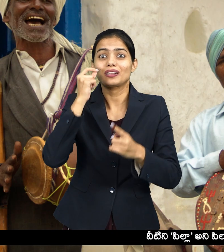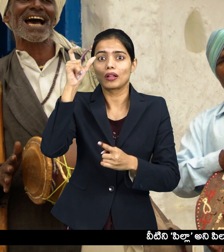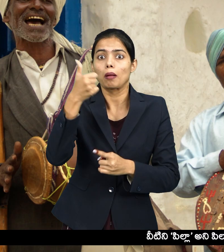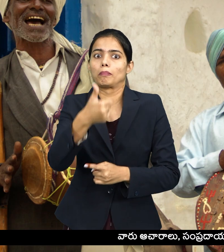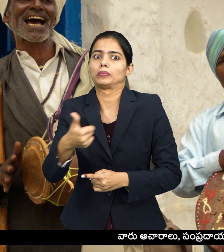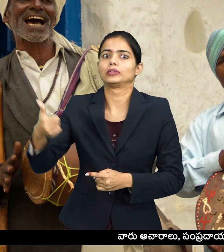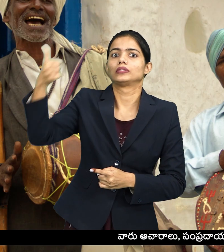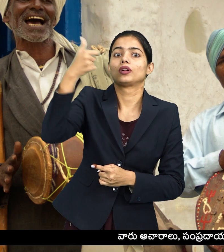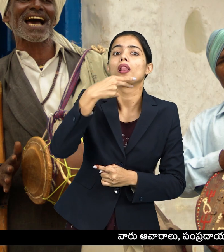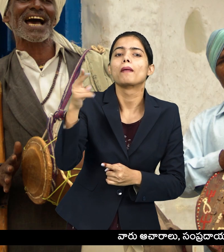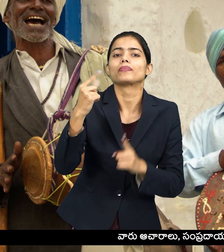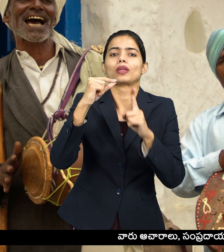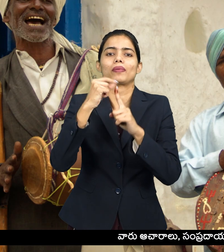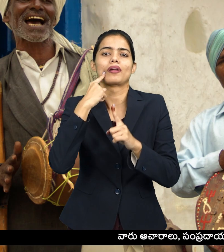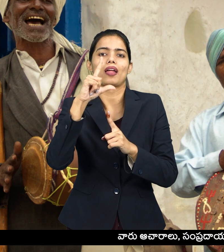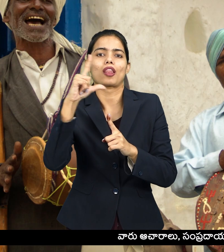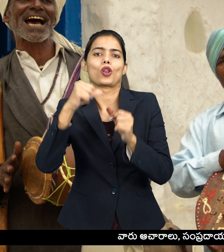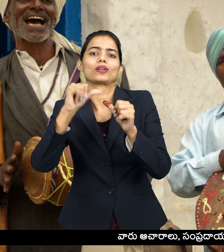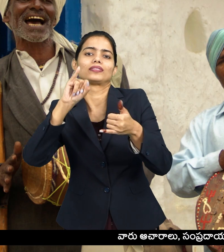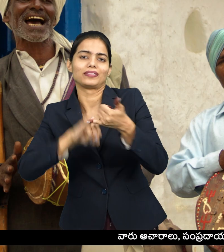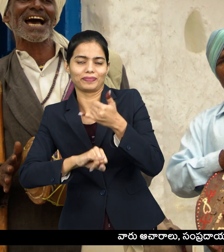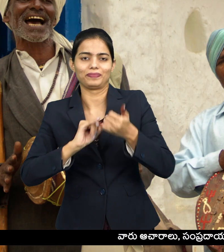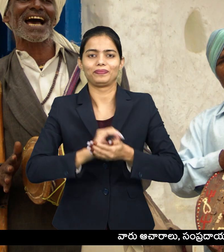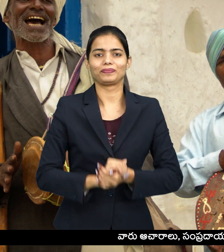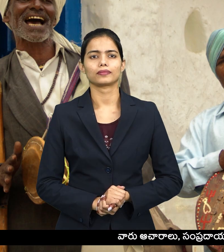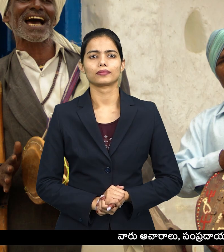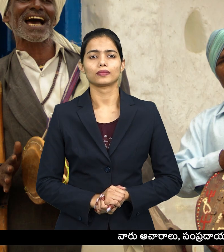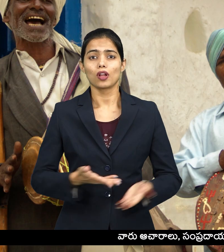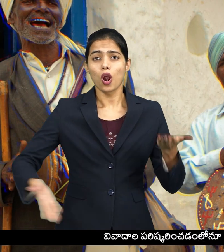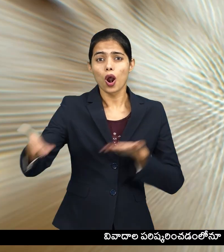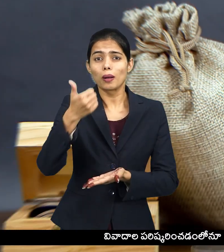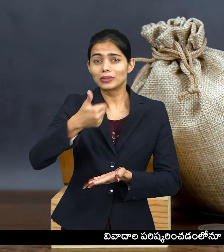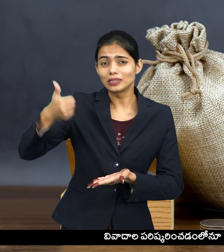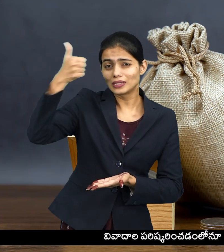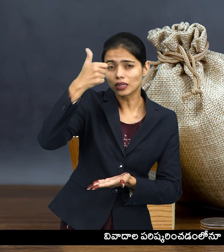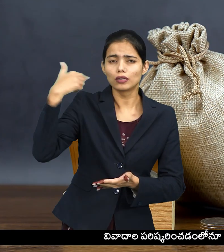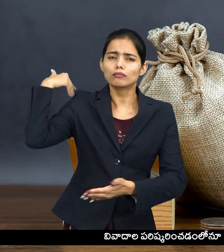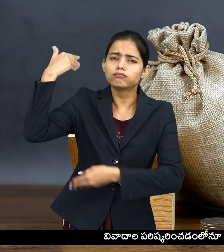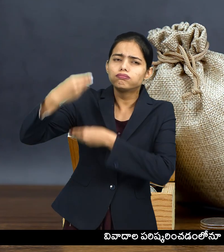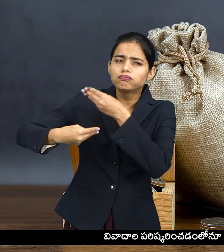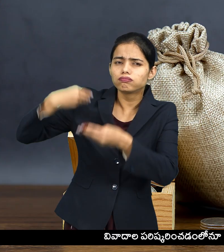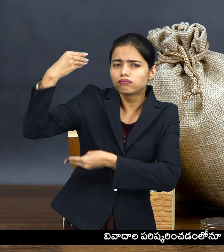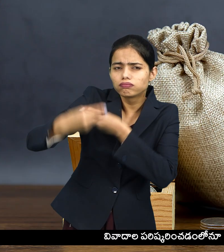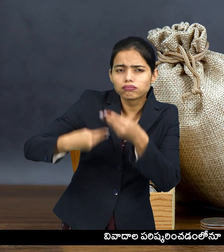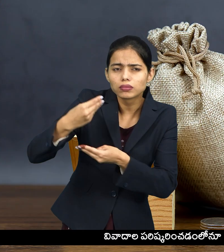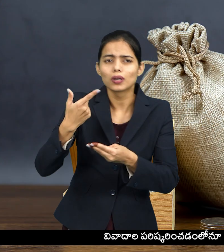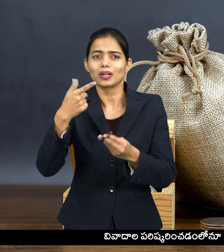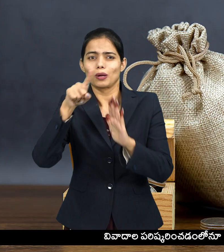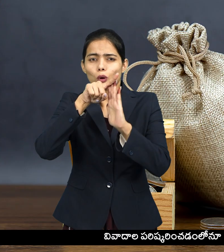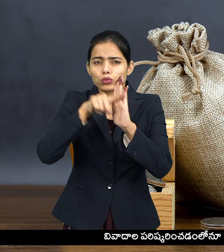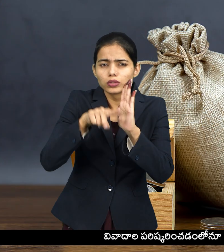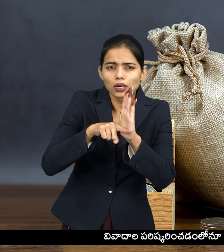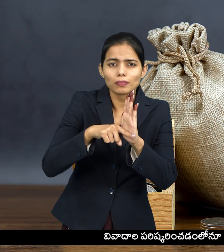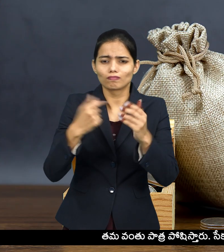పెద్దలు నడిపిస్తారు. వారు ఆచారాలు, సాంప్రదాయాలకు సంబంధించిన విషయాలలోనూ, వివాదాల పరిష్కరించటంలోనూ మరియు